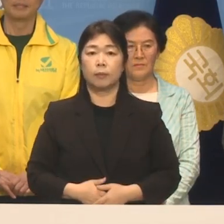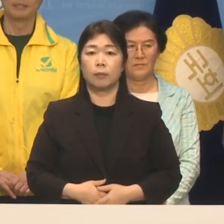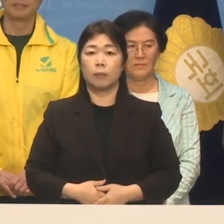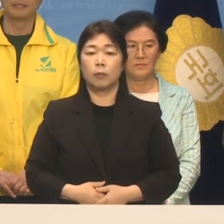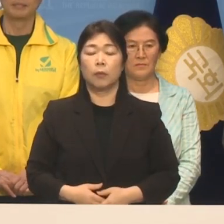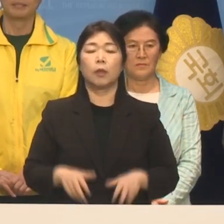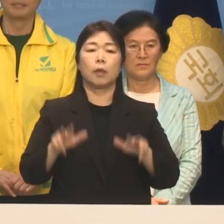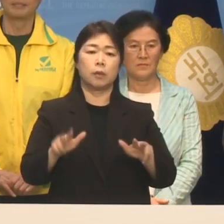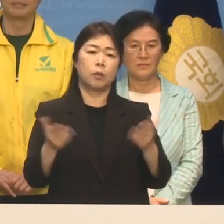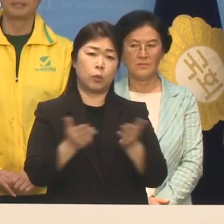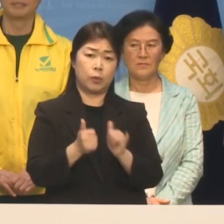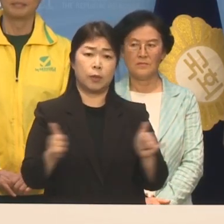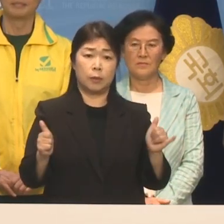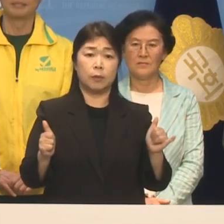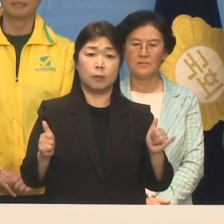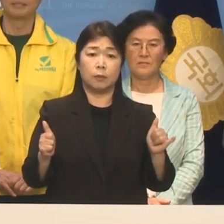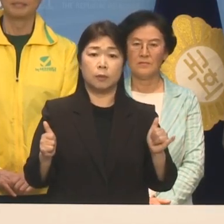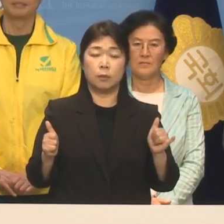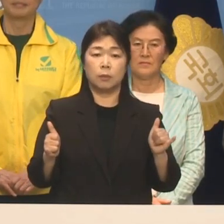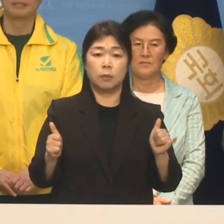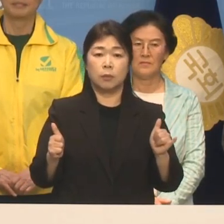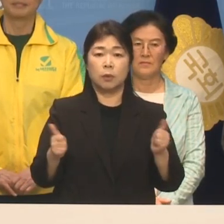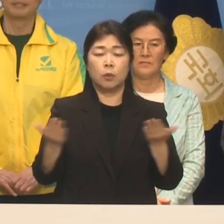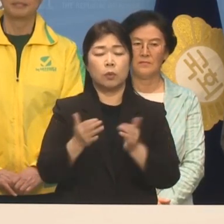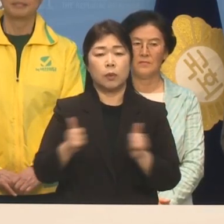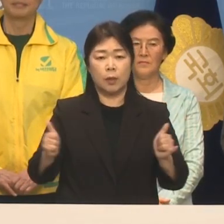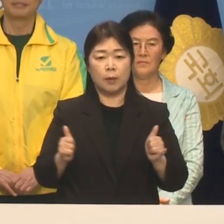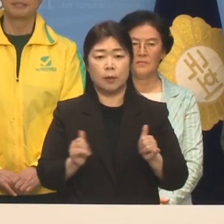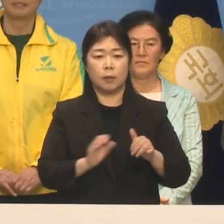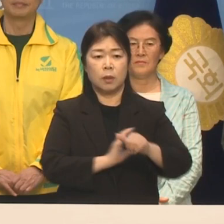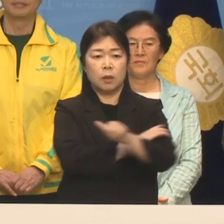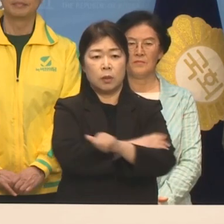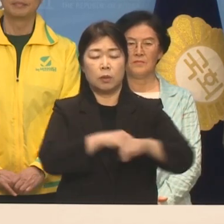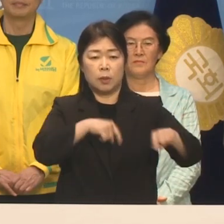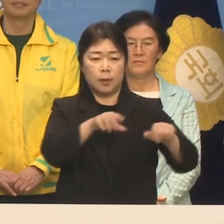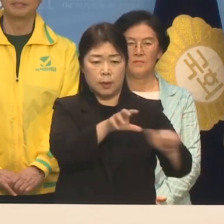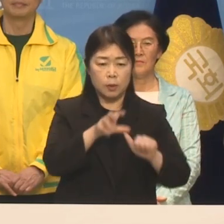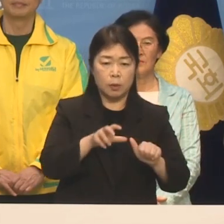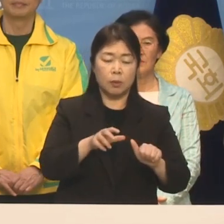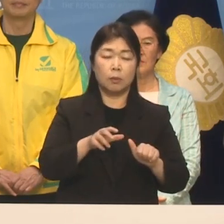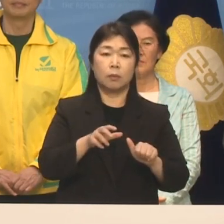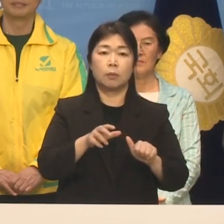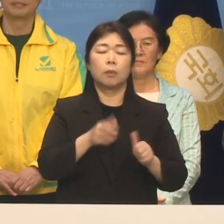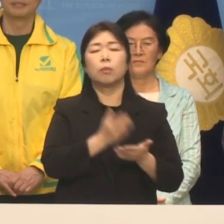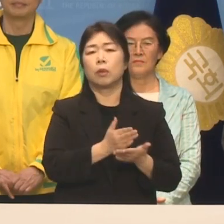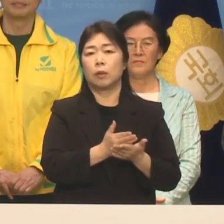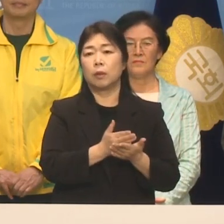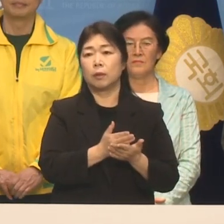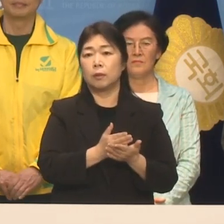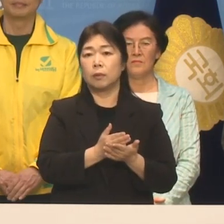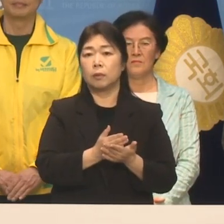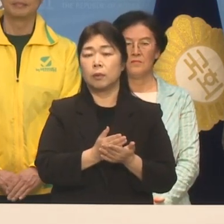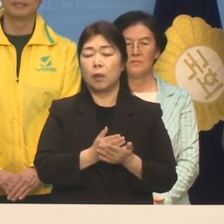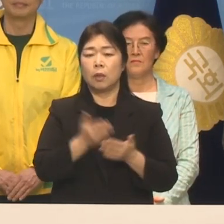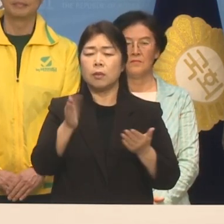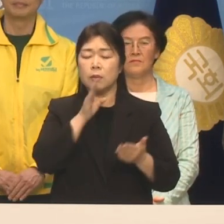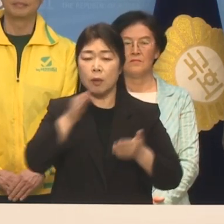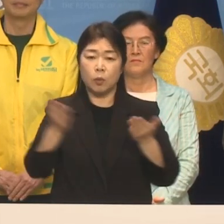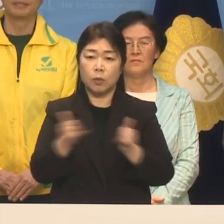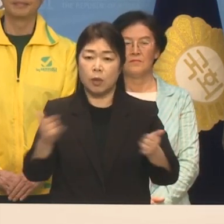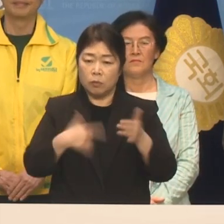이제 노동자들은 노동자 정치 세력화를 위해 노동자의 미래를 위해 판단하고 선택해야 될 때라고